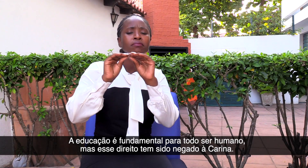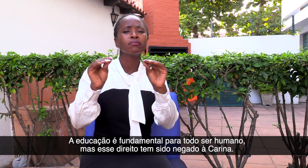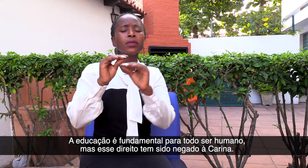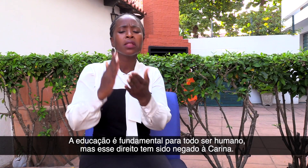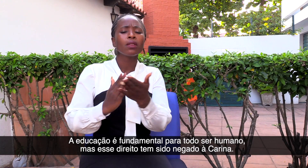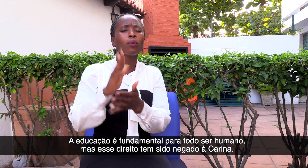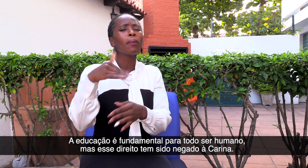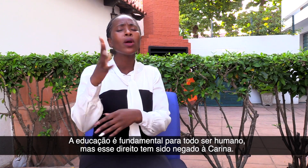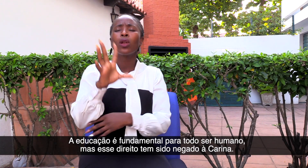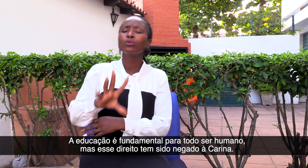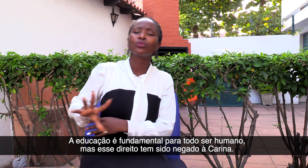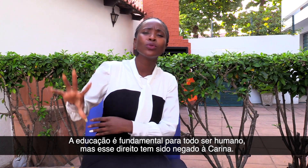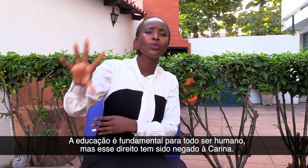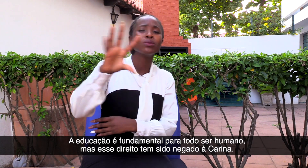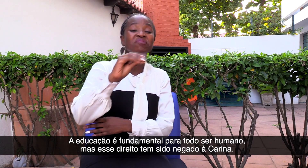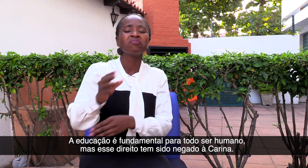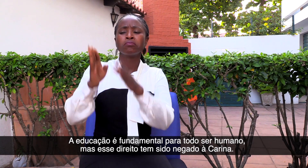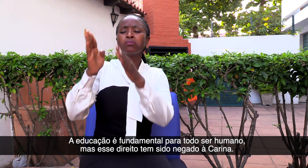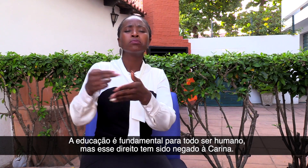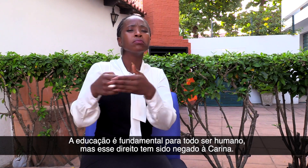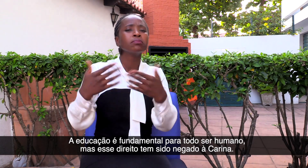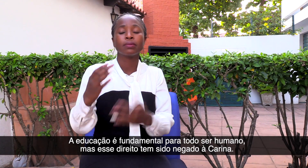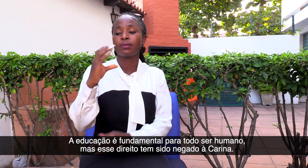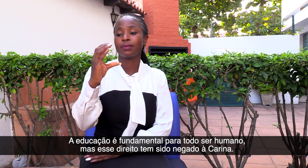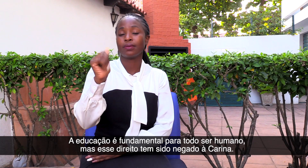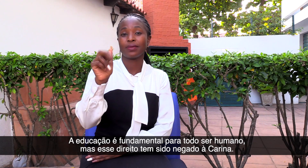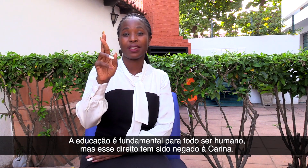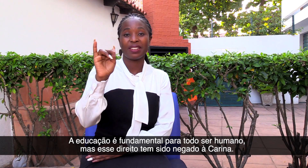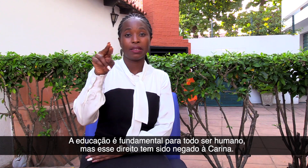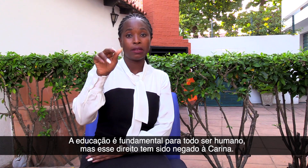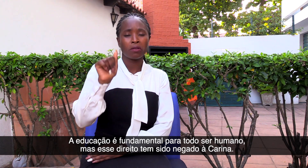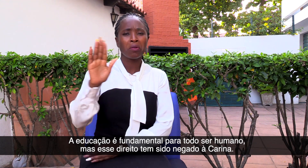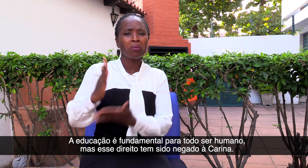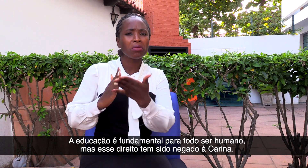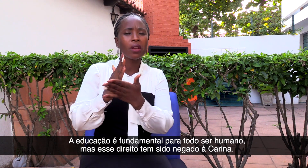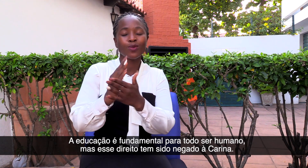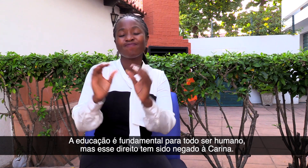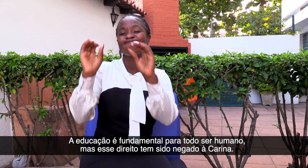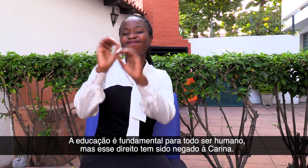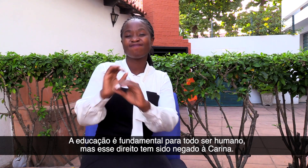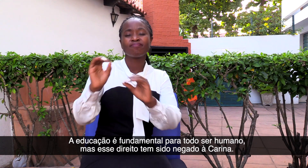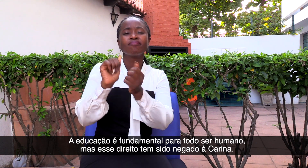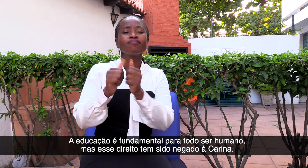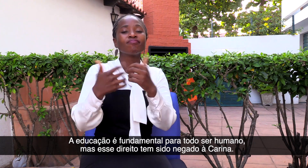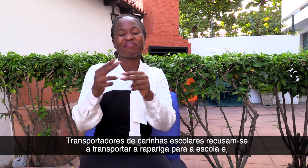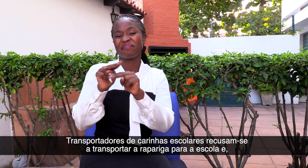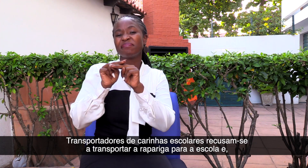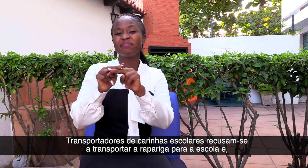A educação é fundamental para todo ser humano, mas esse direito tem sido negado a